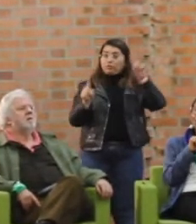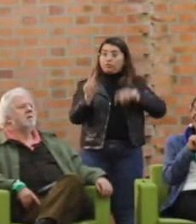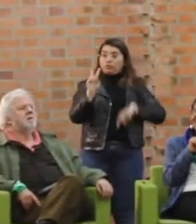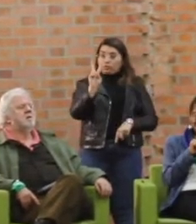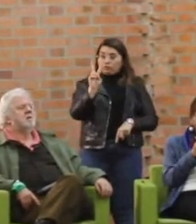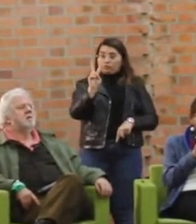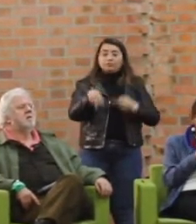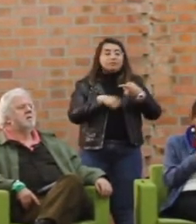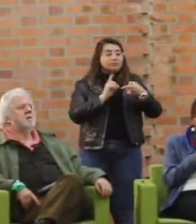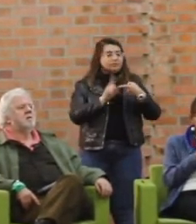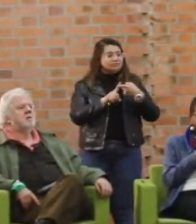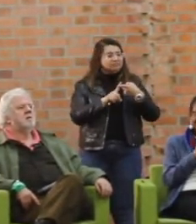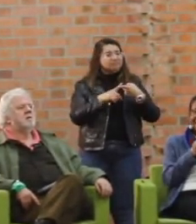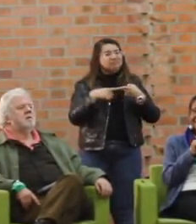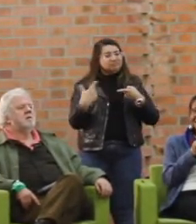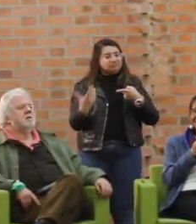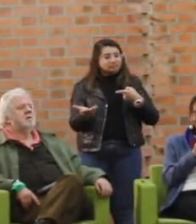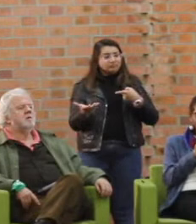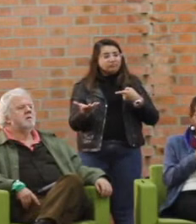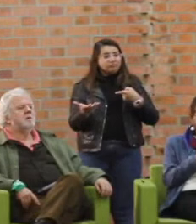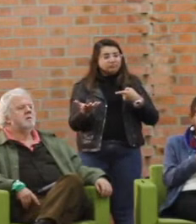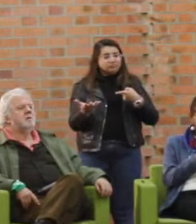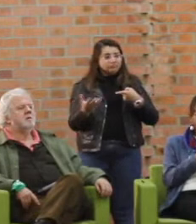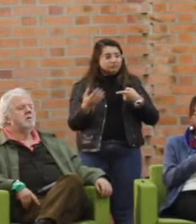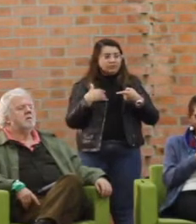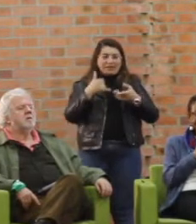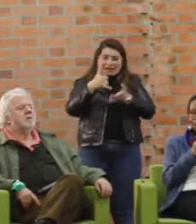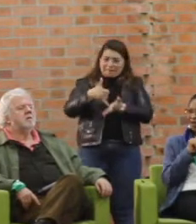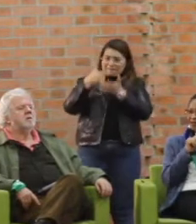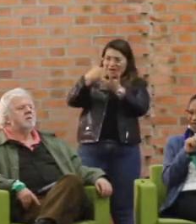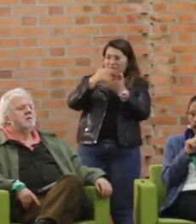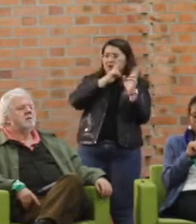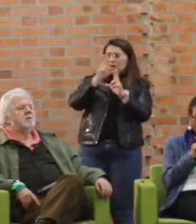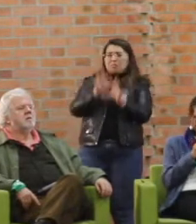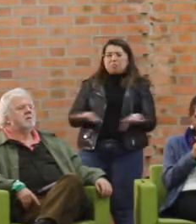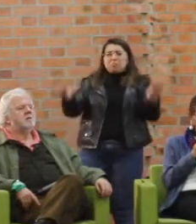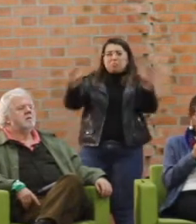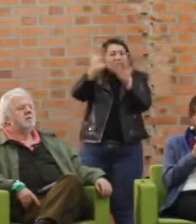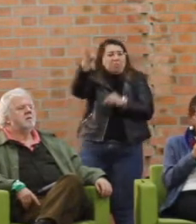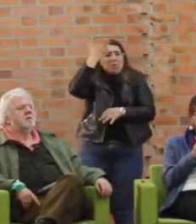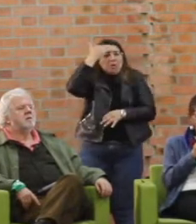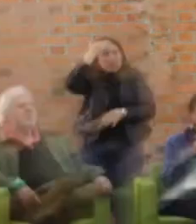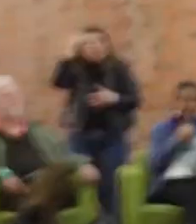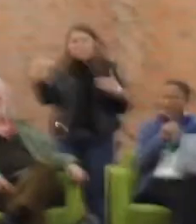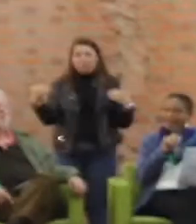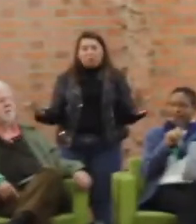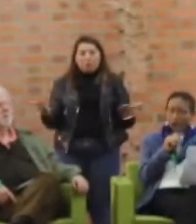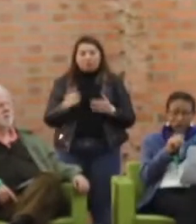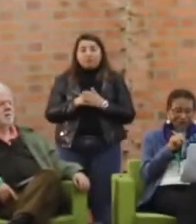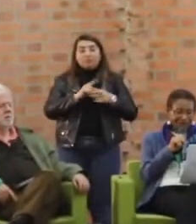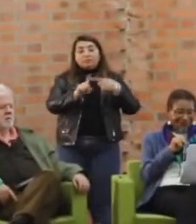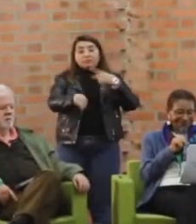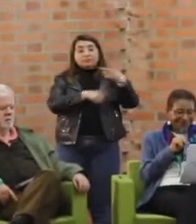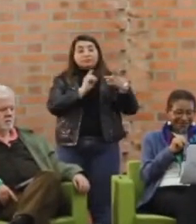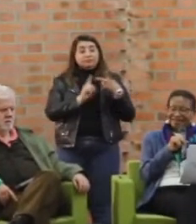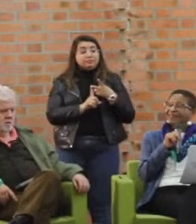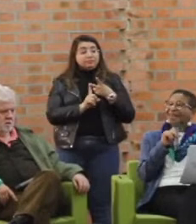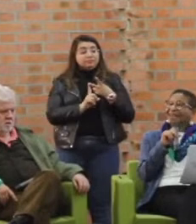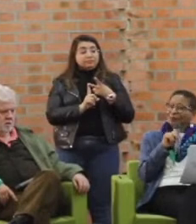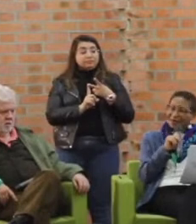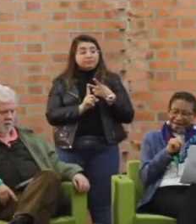Cuál es la importancia de que existan premios como el que estamos lanzando hoy y la segunda